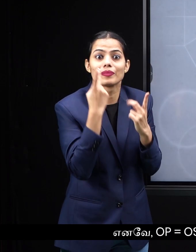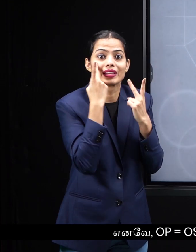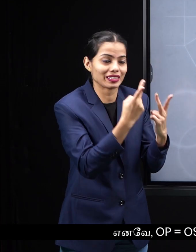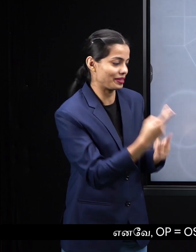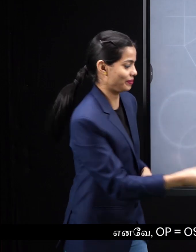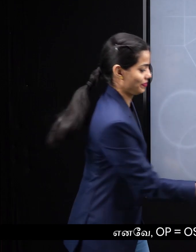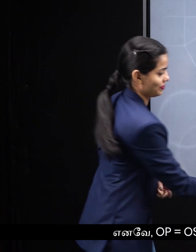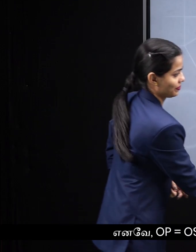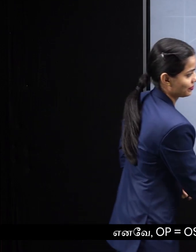ஆரங்கள்.